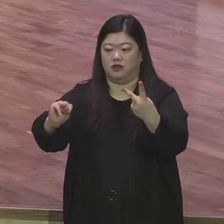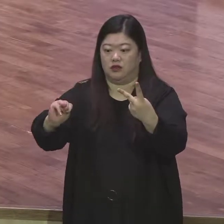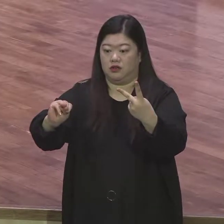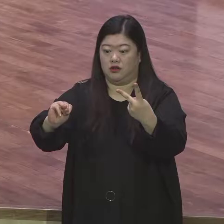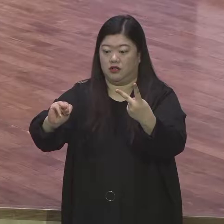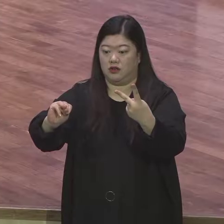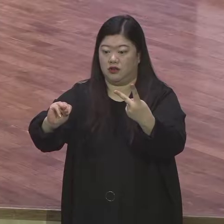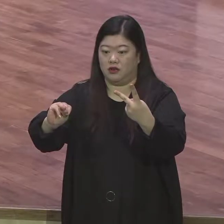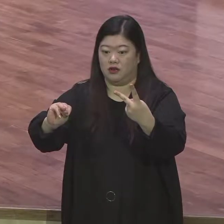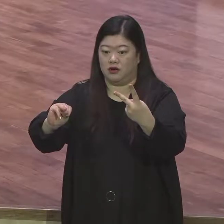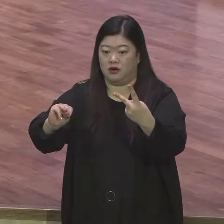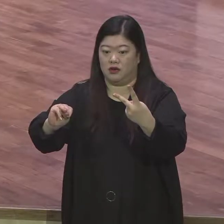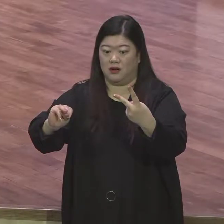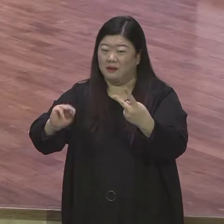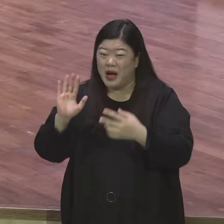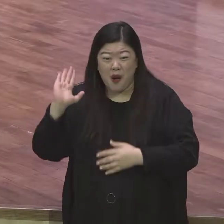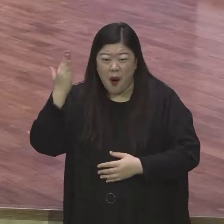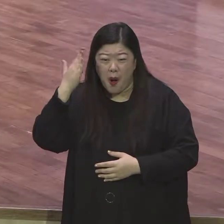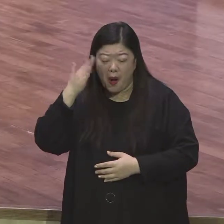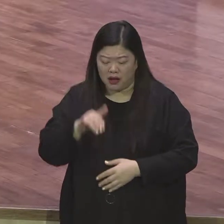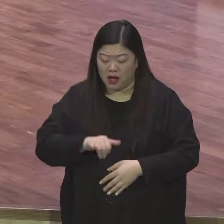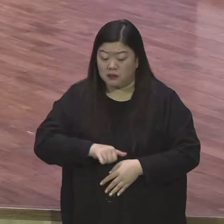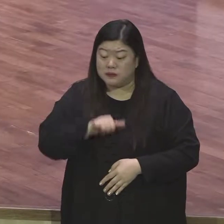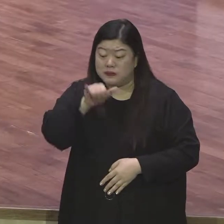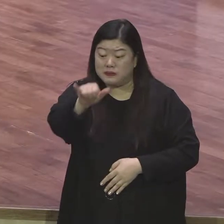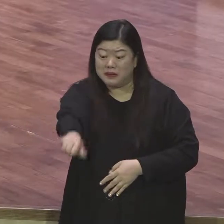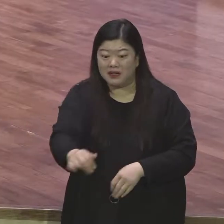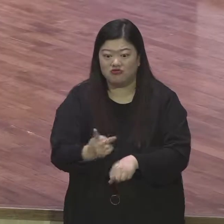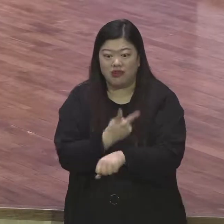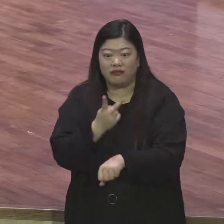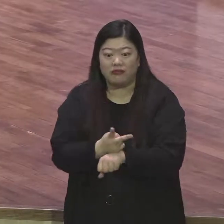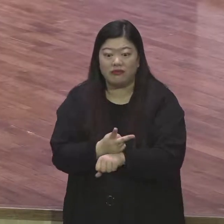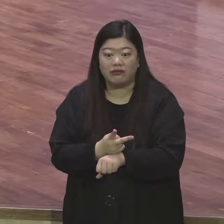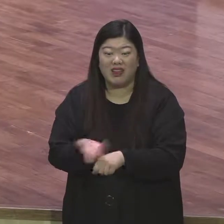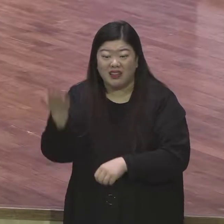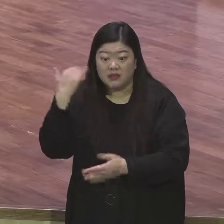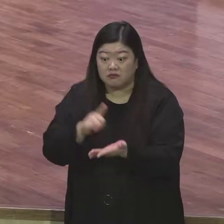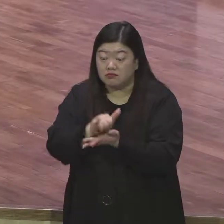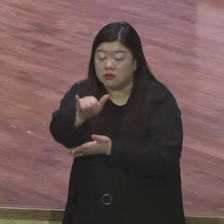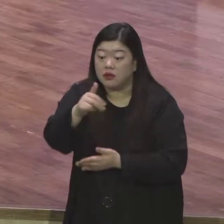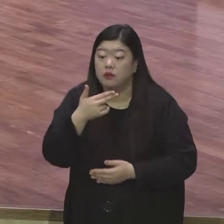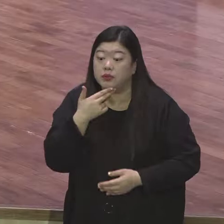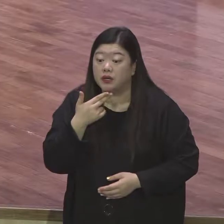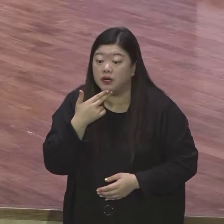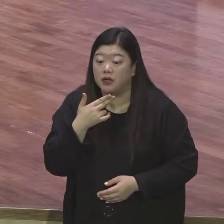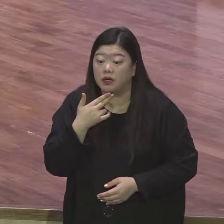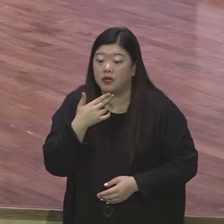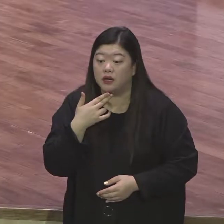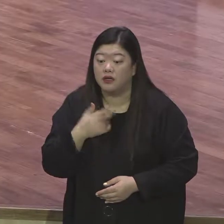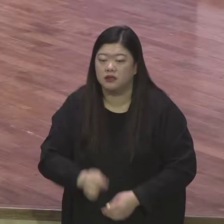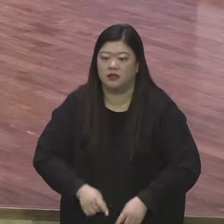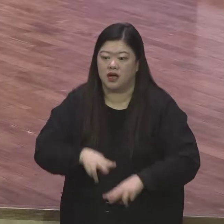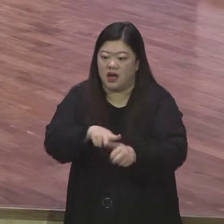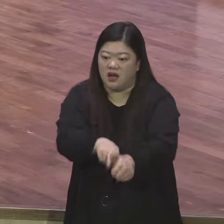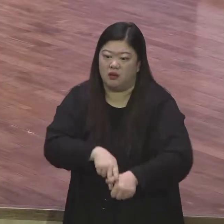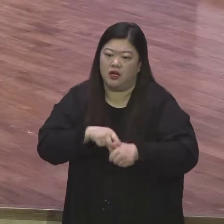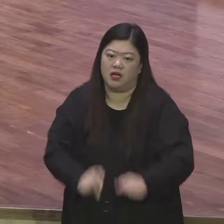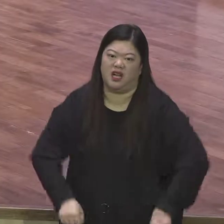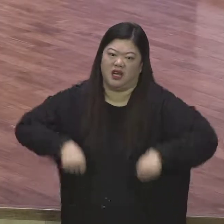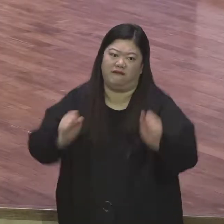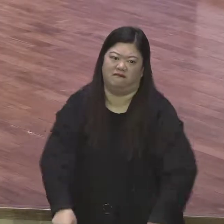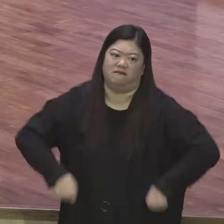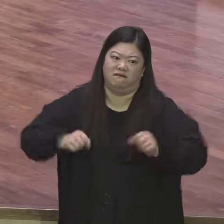1200km. 그러니까 뭐 요즘 같으면 비행기 한 2시간이 가지만 그때는 교통이 굉장히 열악한 상황이라